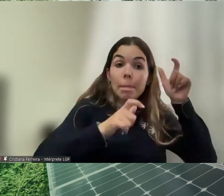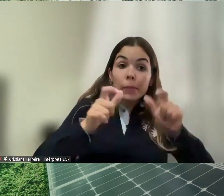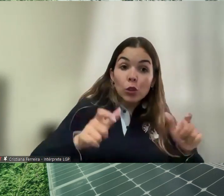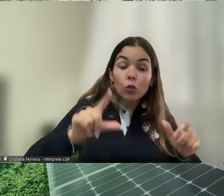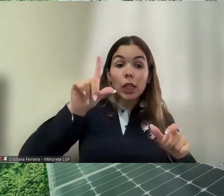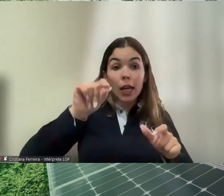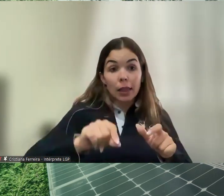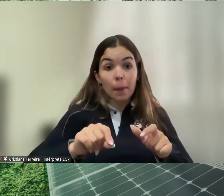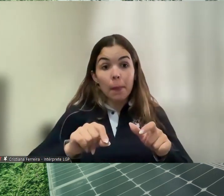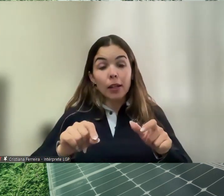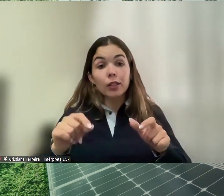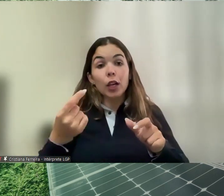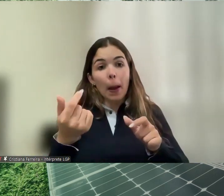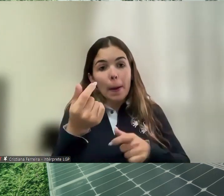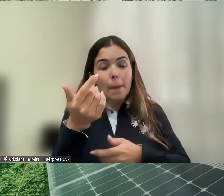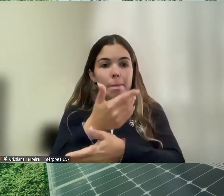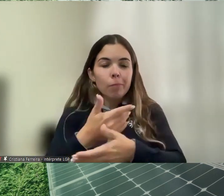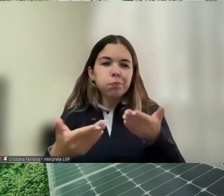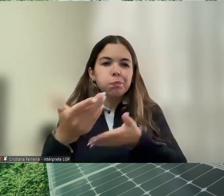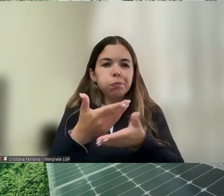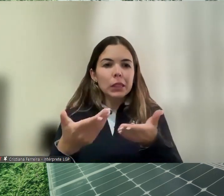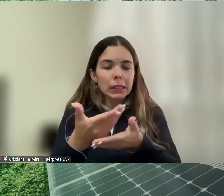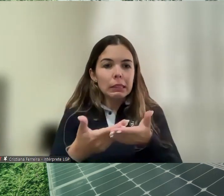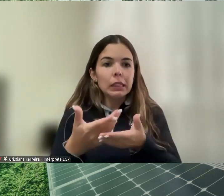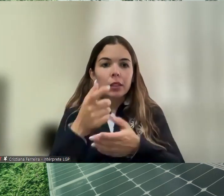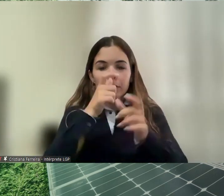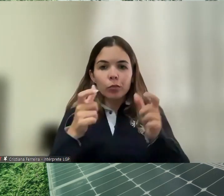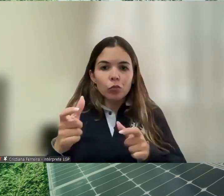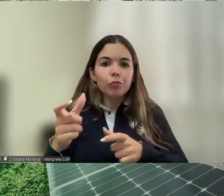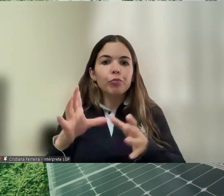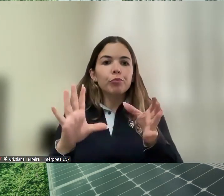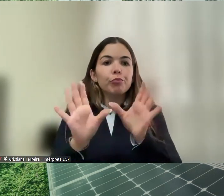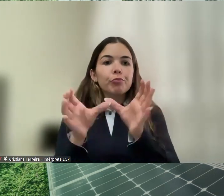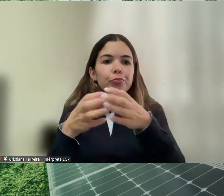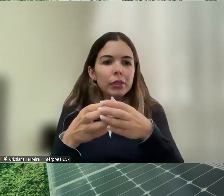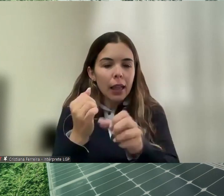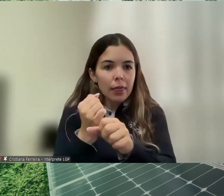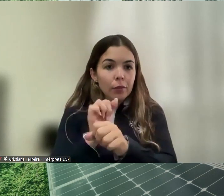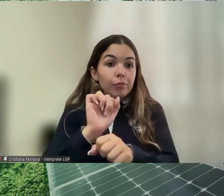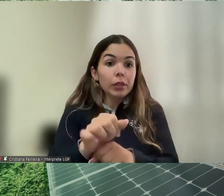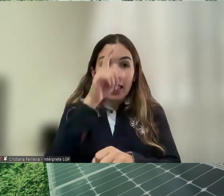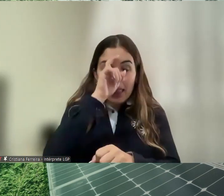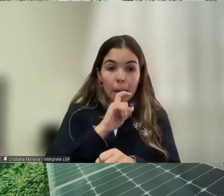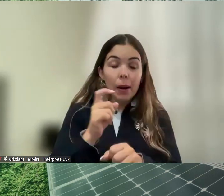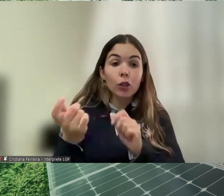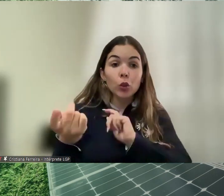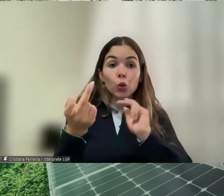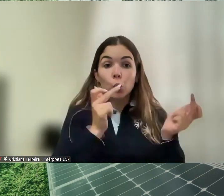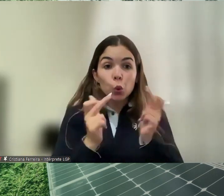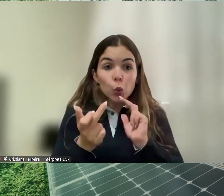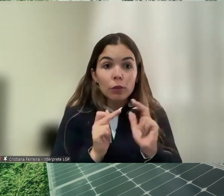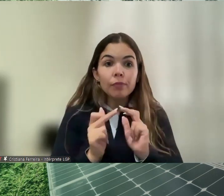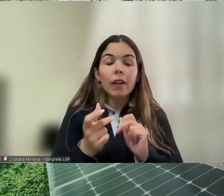colaborações, parcerias. E eu venho aqui, se calhar, focar um pouco e lembrar e trazer um pouco à discussão esta questão de alavancar